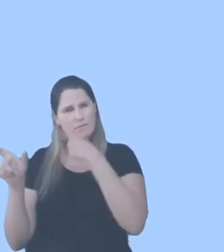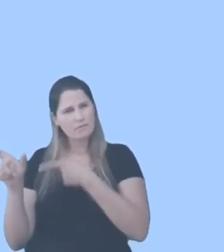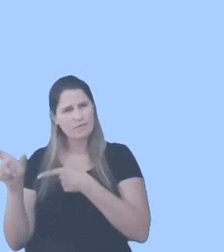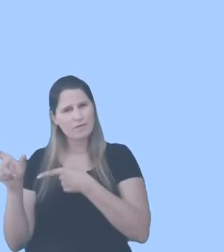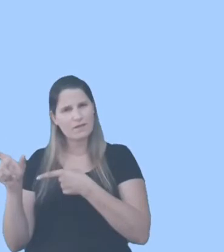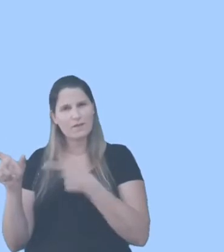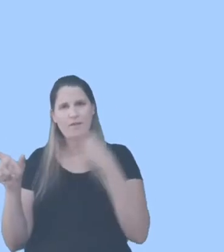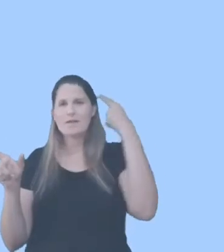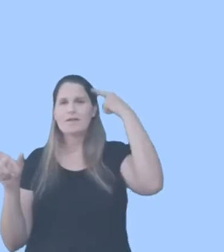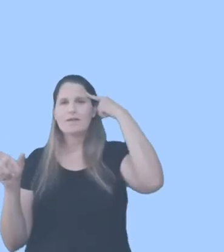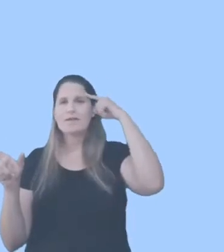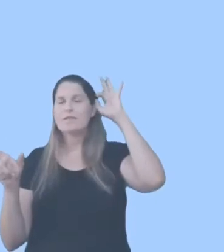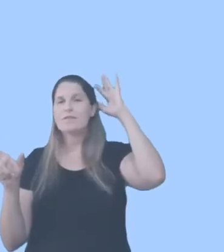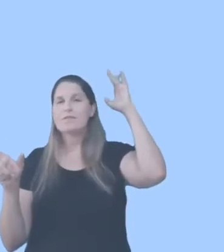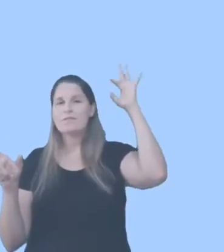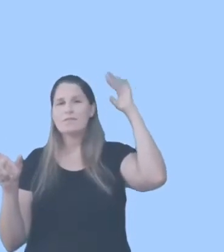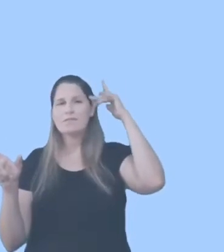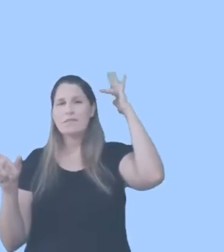escrever.